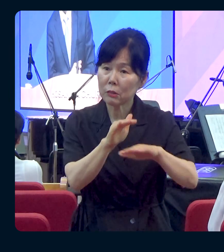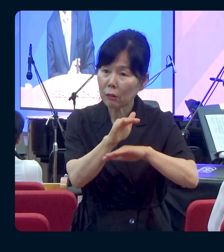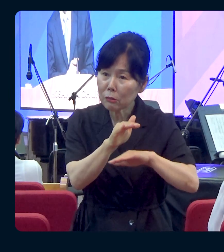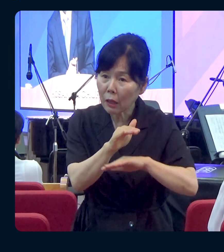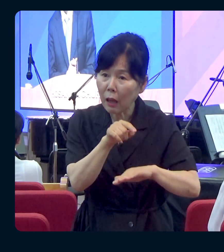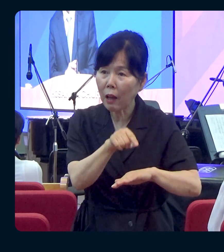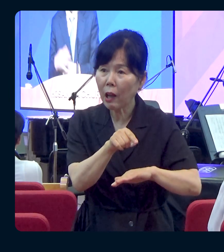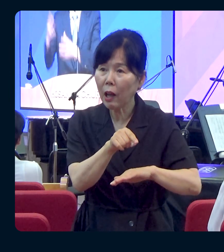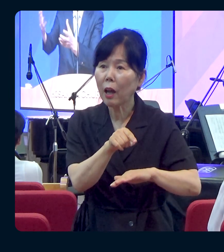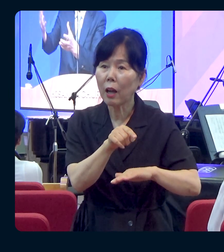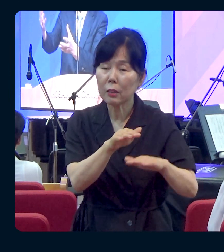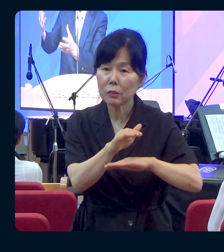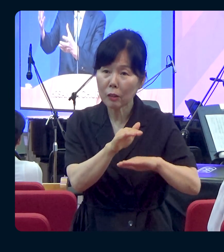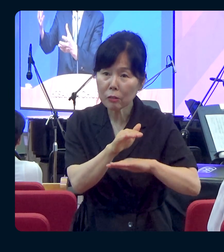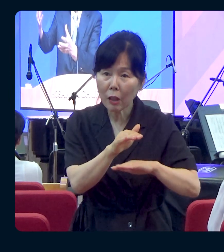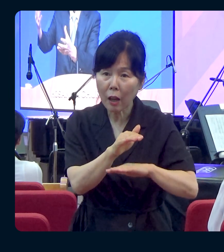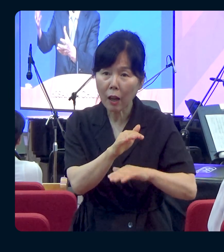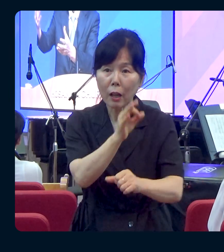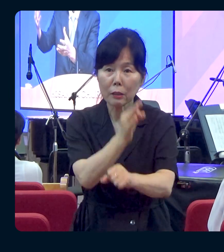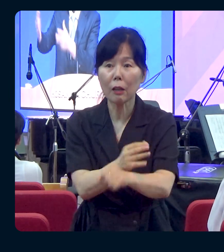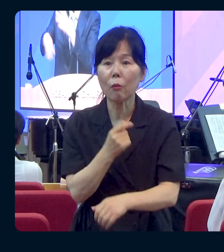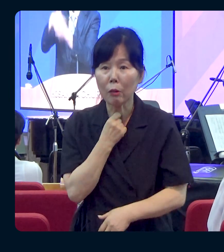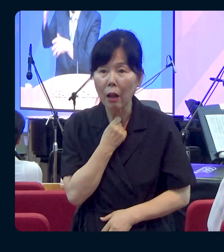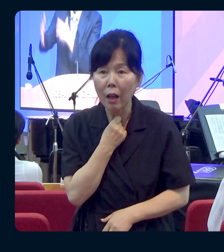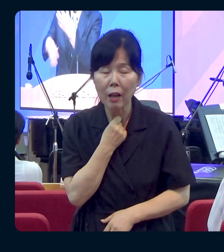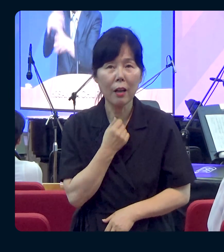그리고 뭐 자동차